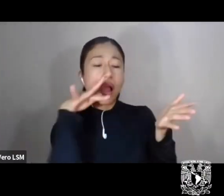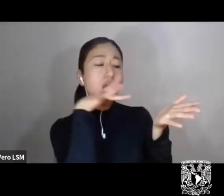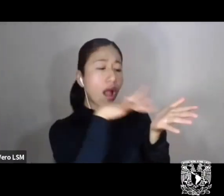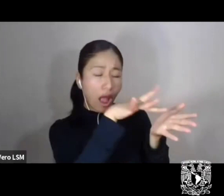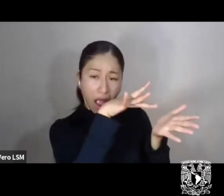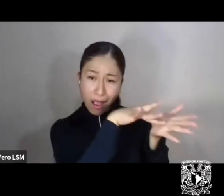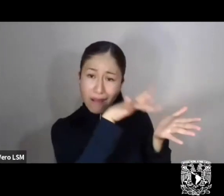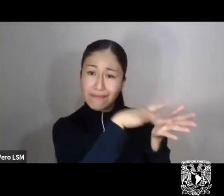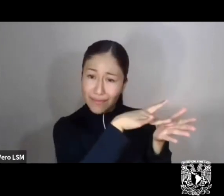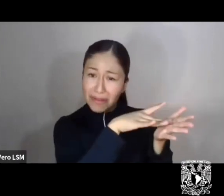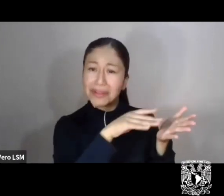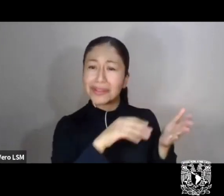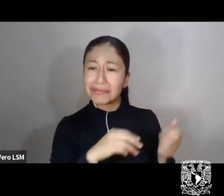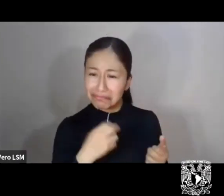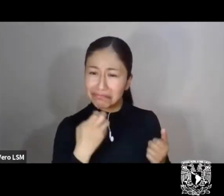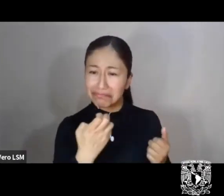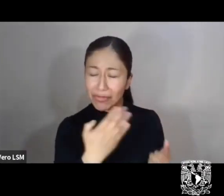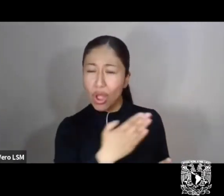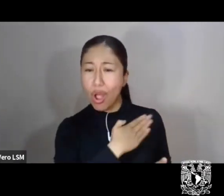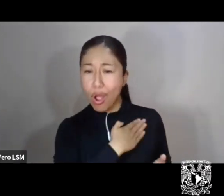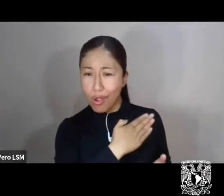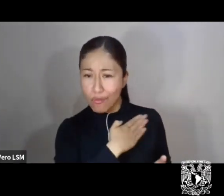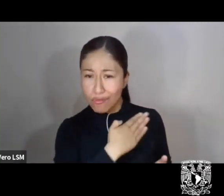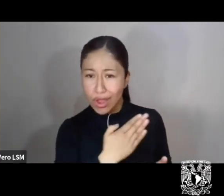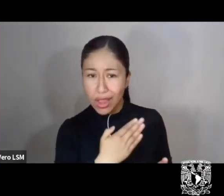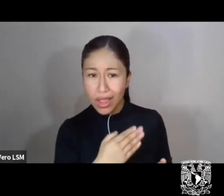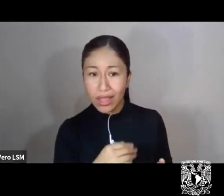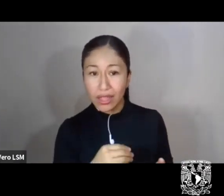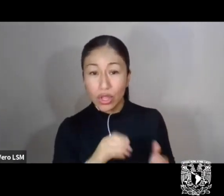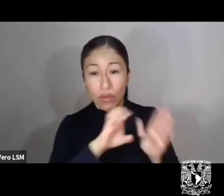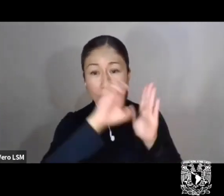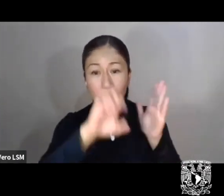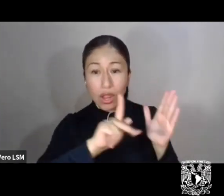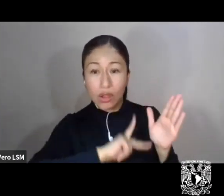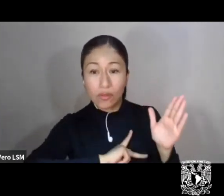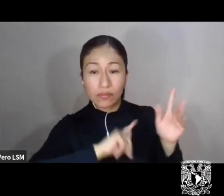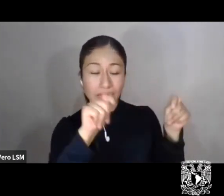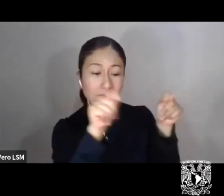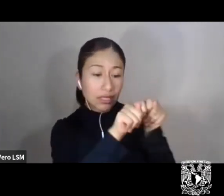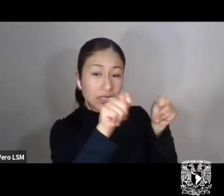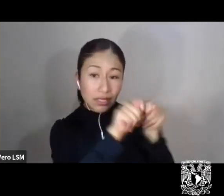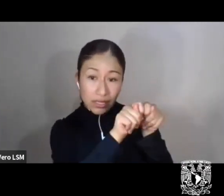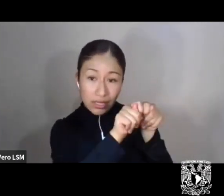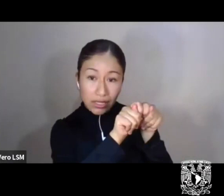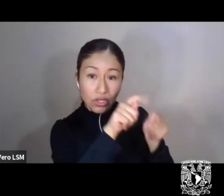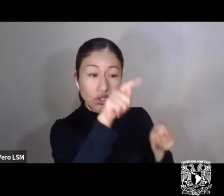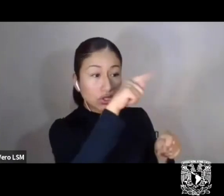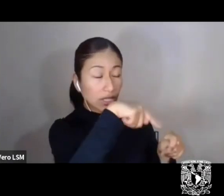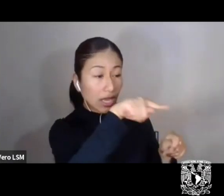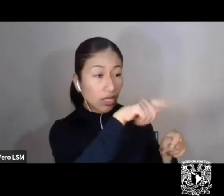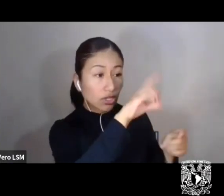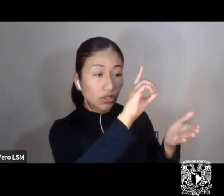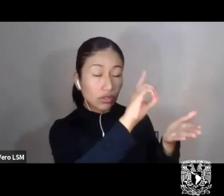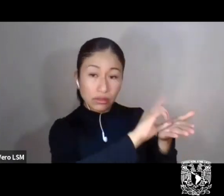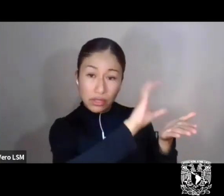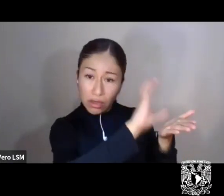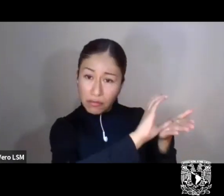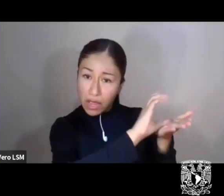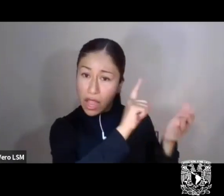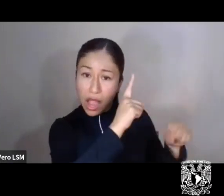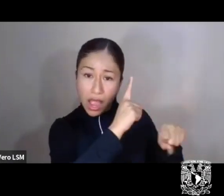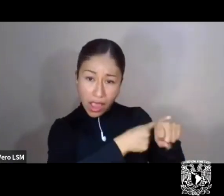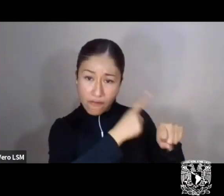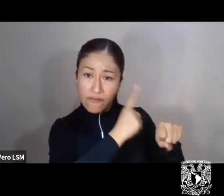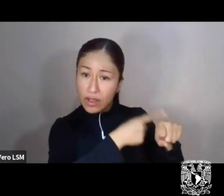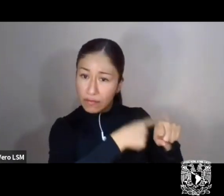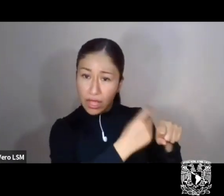se solidarizan con, en este caso, con mis tíos, hermanos de mi mamá, que tenían la enfermedad más